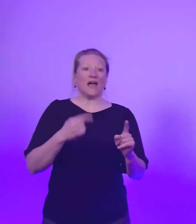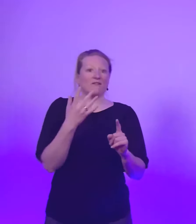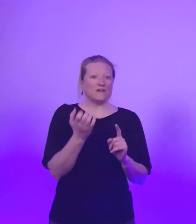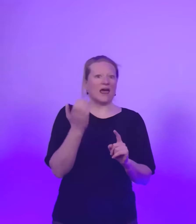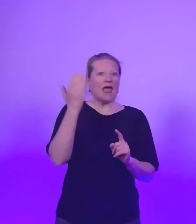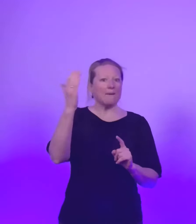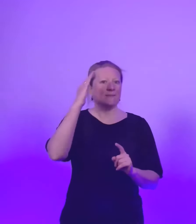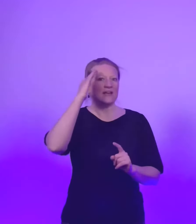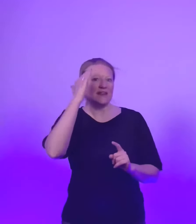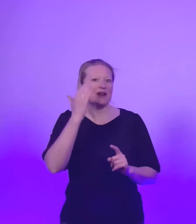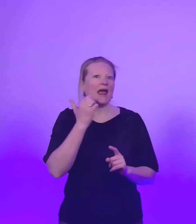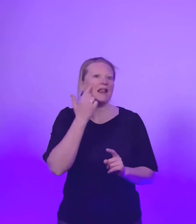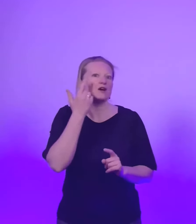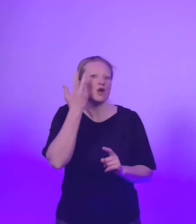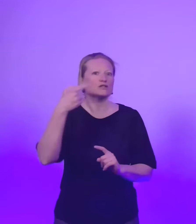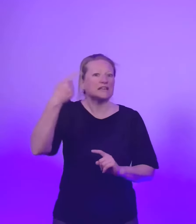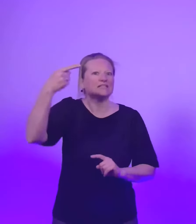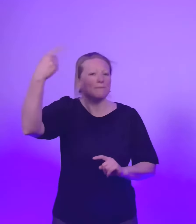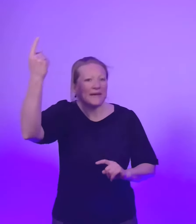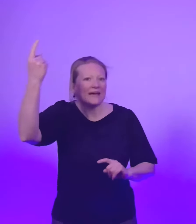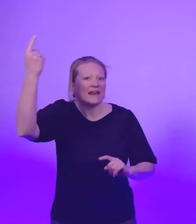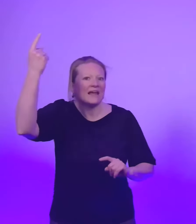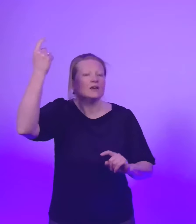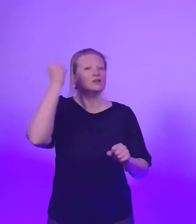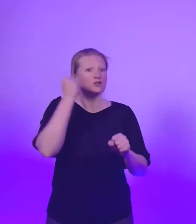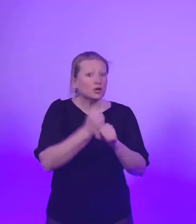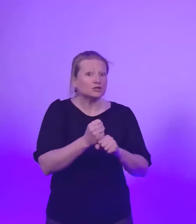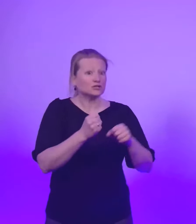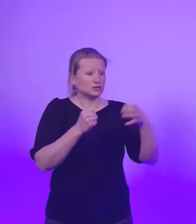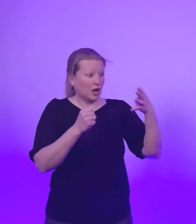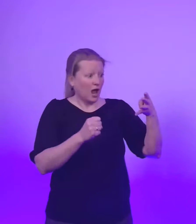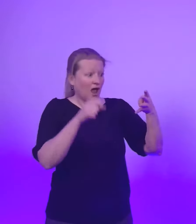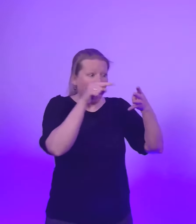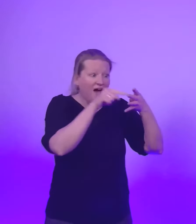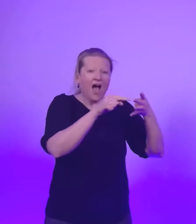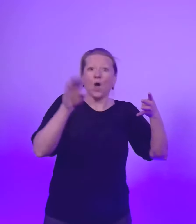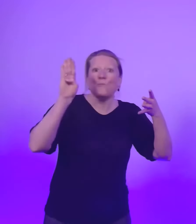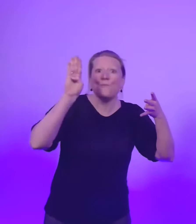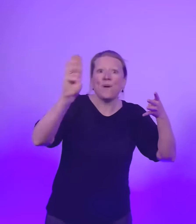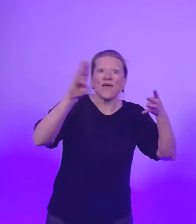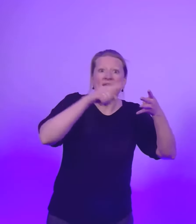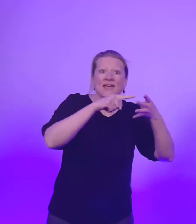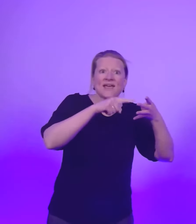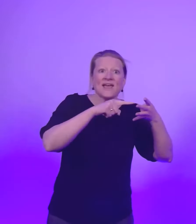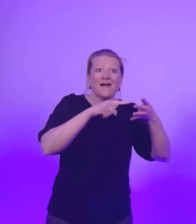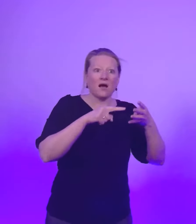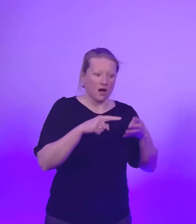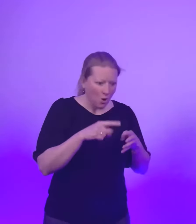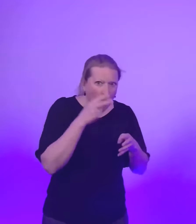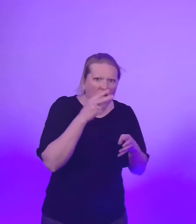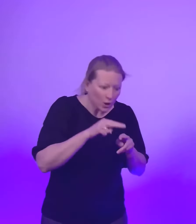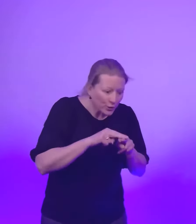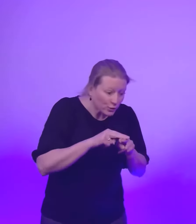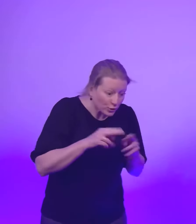kennen elke dag steeds meer. Nou, het is dus niet C. B. B. Is het groen? Is het